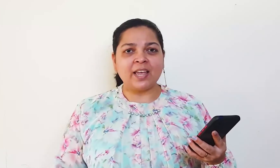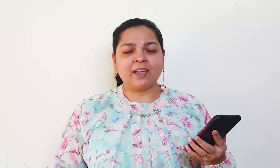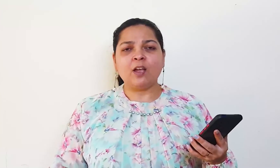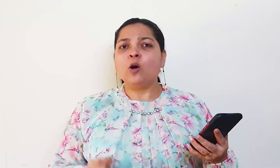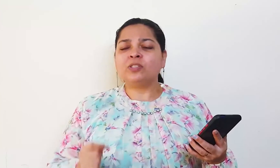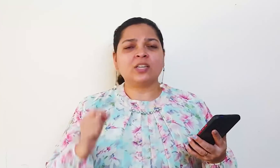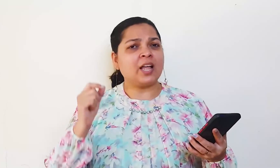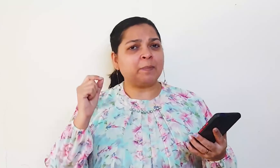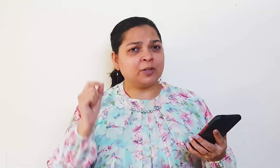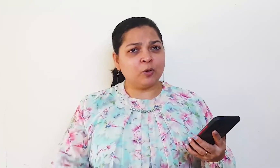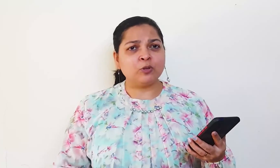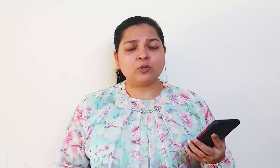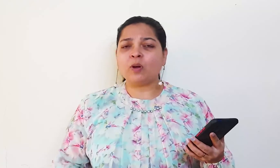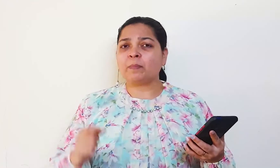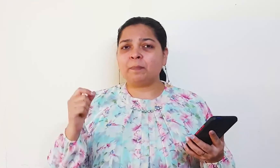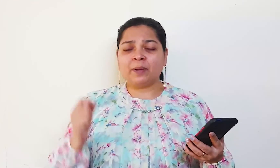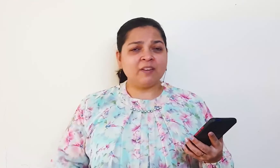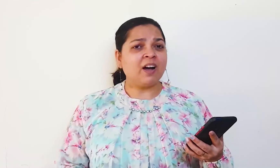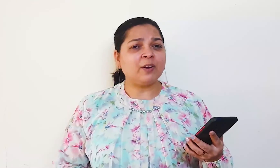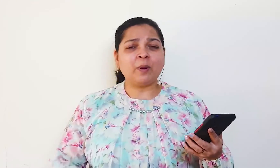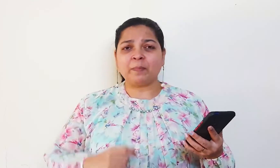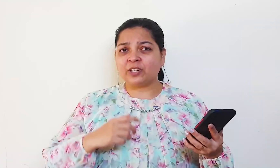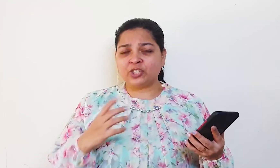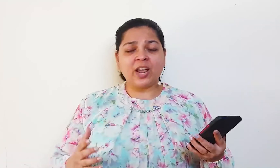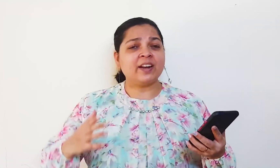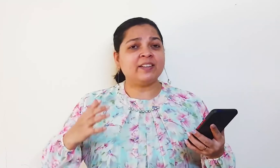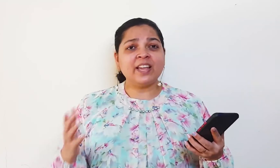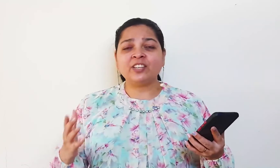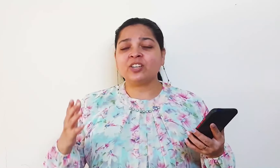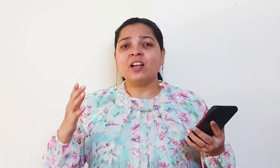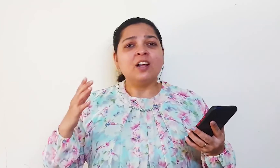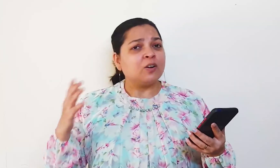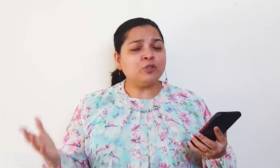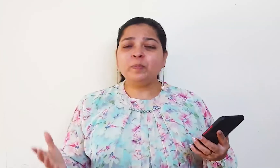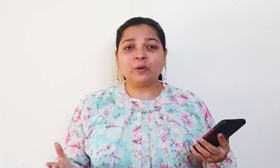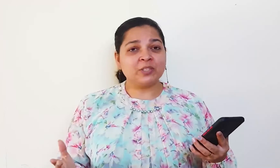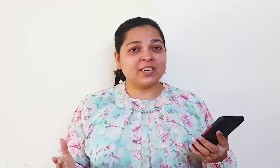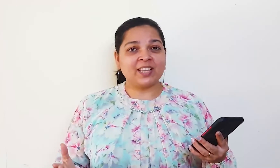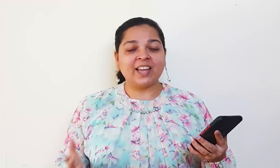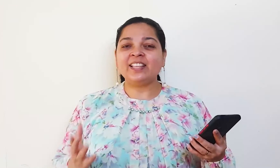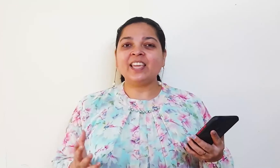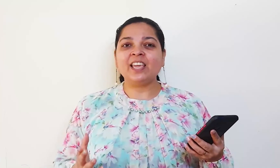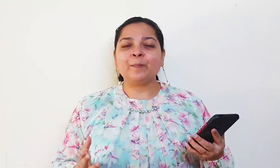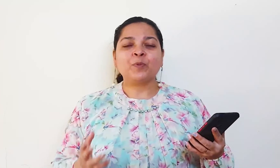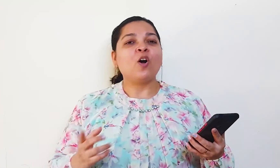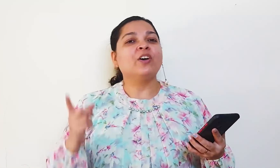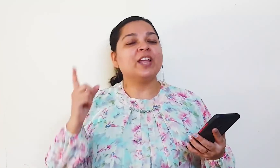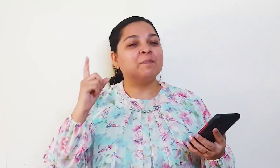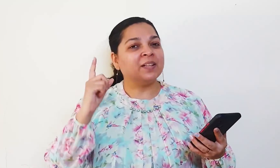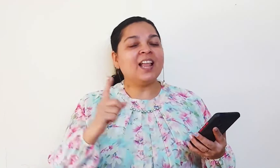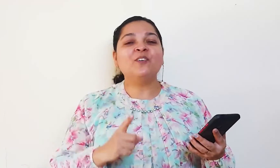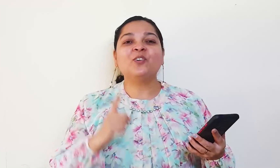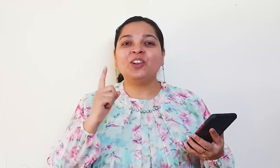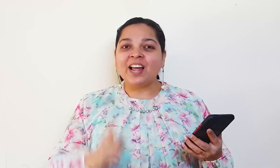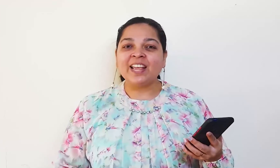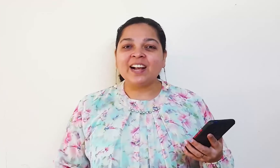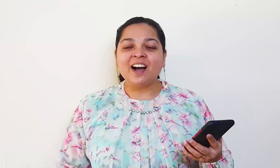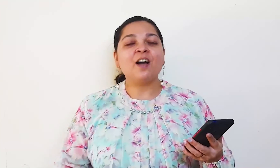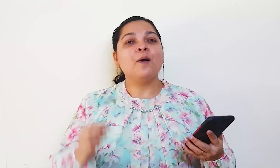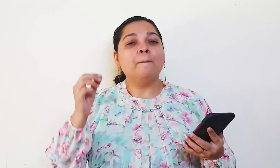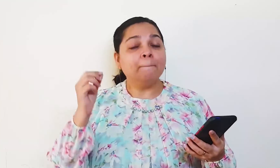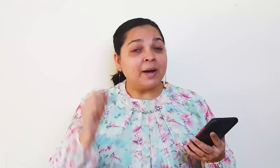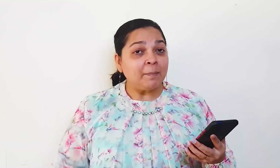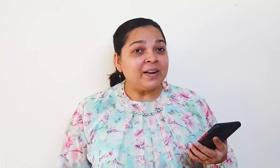परिवर्तन गर्ने इच्छा राख्नुहोस् र त्यो परिवर्तनलाई लिएर पनि आउनुहोस् हालेलुया तपाईँको जीवनबाट परमेश्वरको महिमा होस् अनि